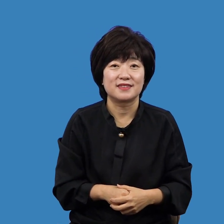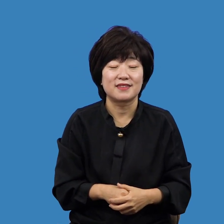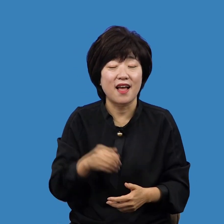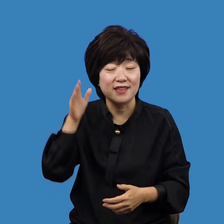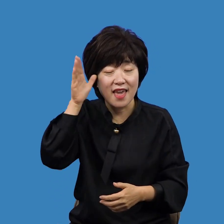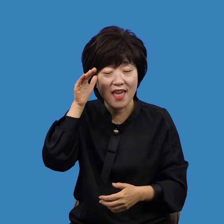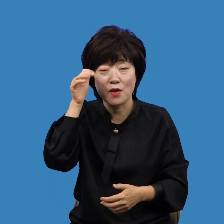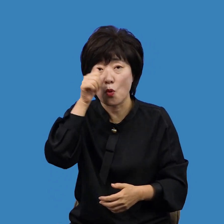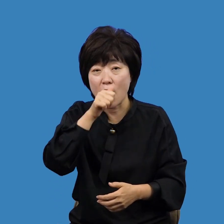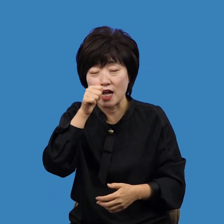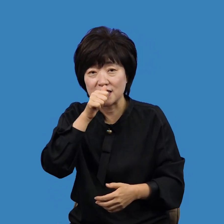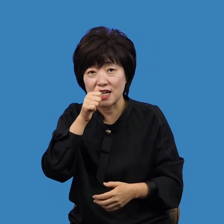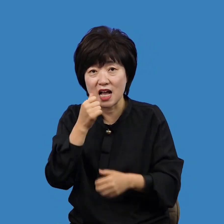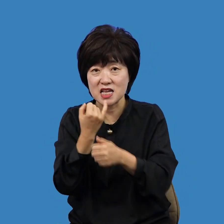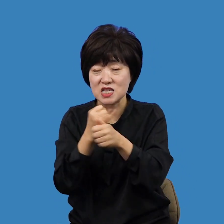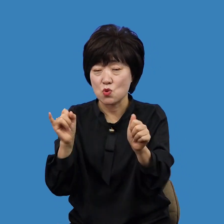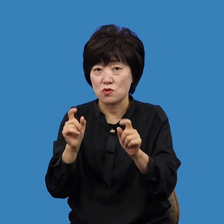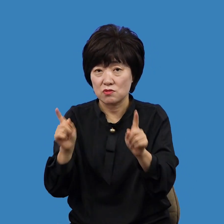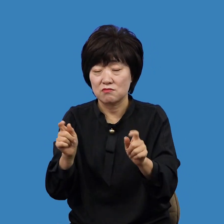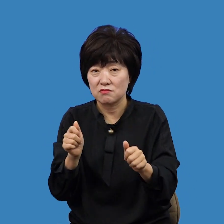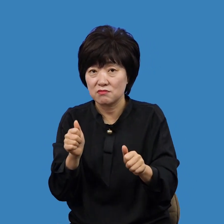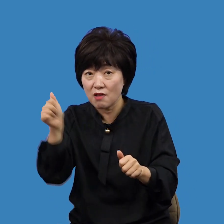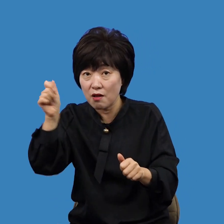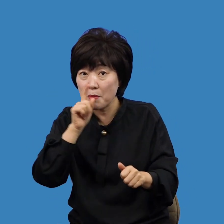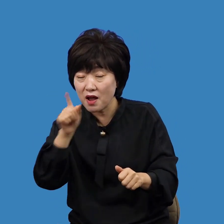개나 고양이가 이혼 소송하는 거 보셨어요?